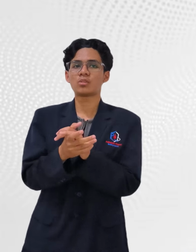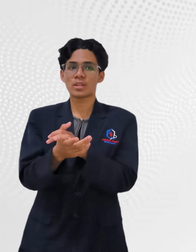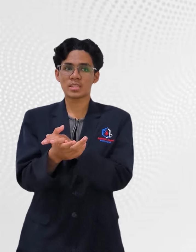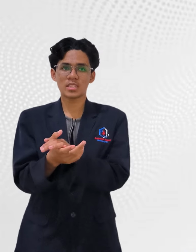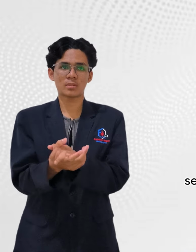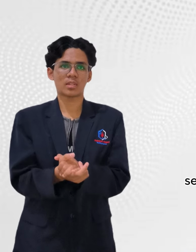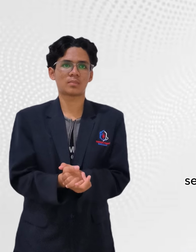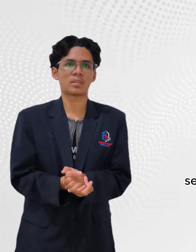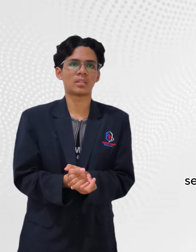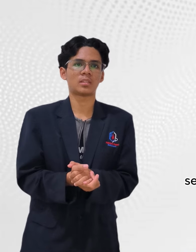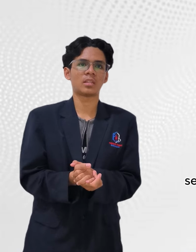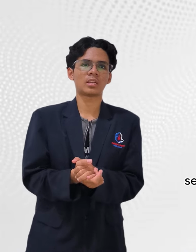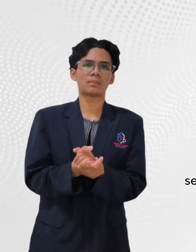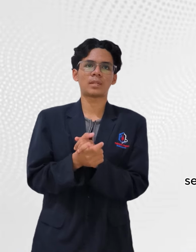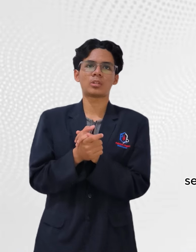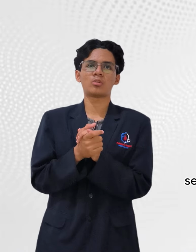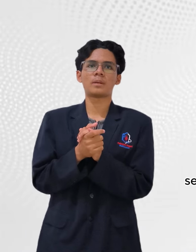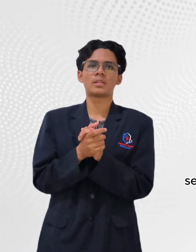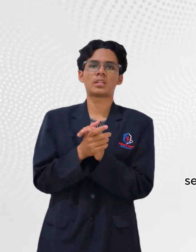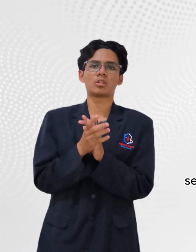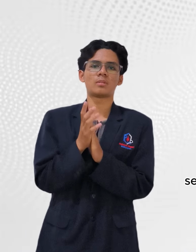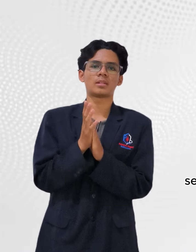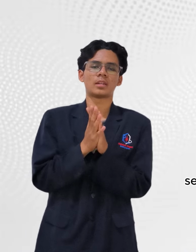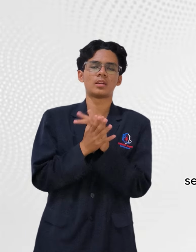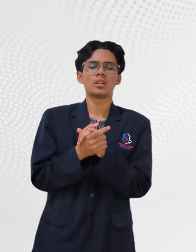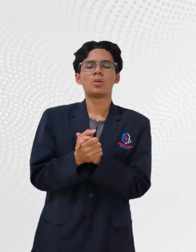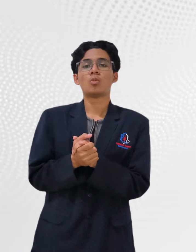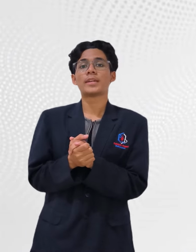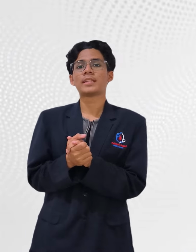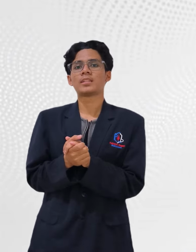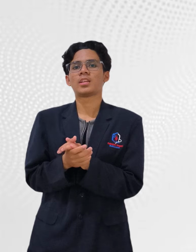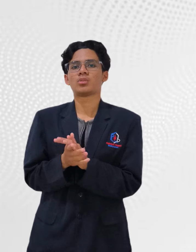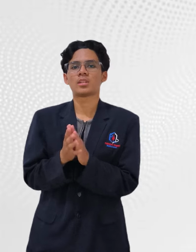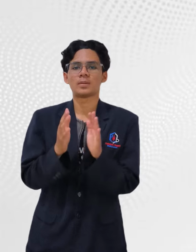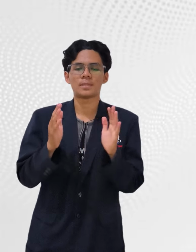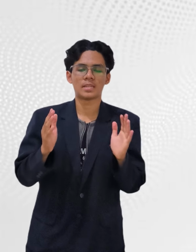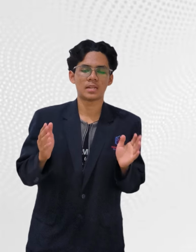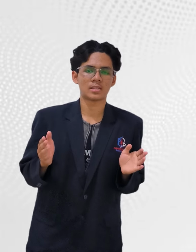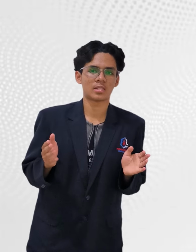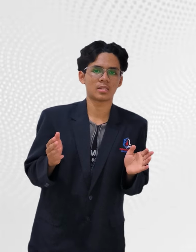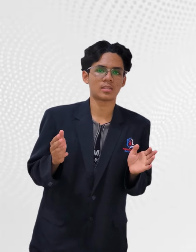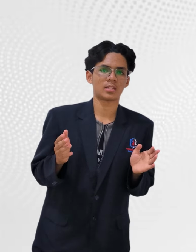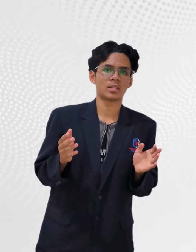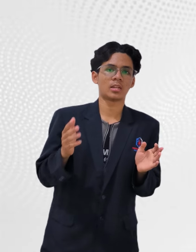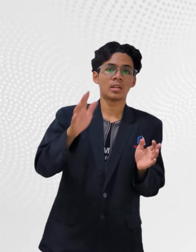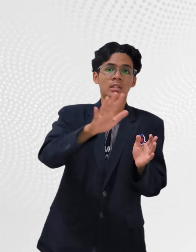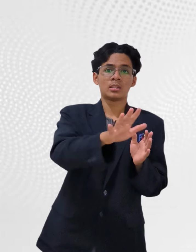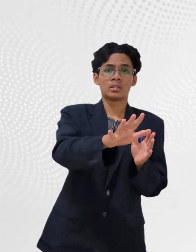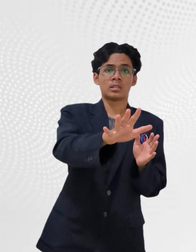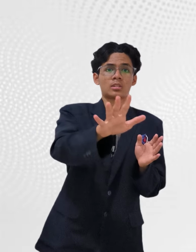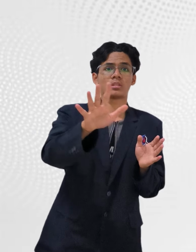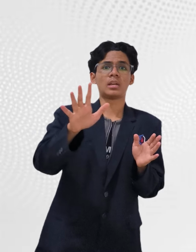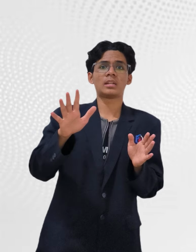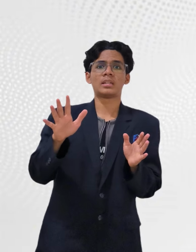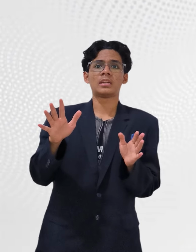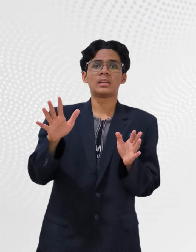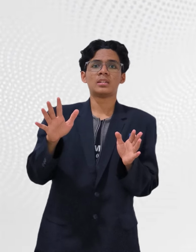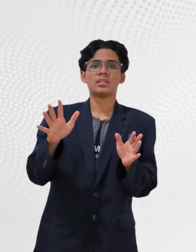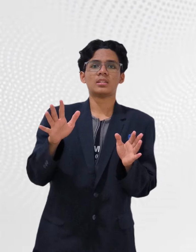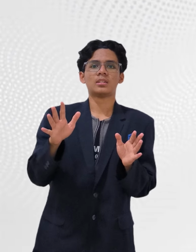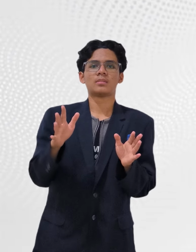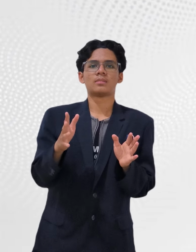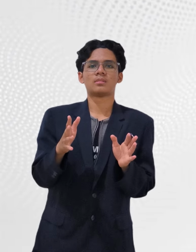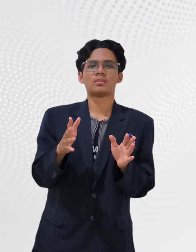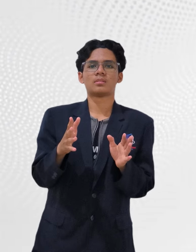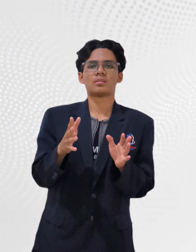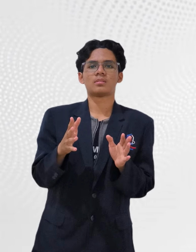tinggi frekuensi, semakin pendek periode panjang dan gelombangnya. Mungkin itu saja penjelasan dari saya dari